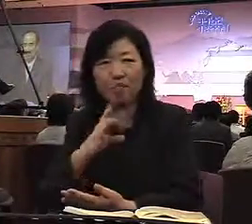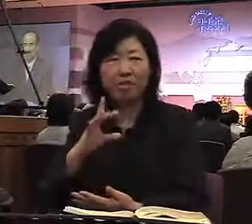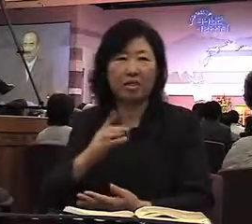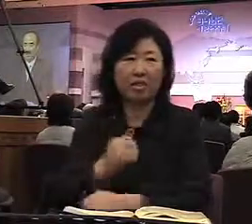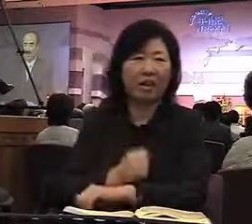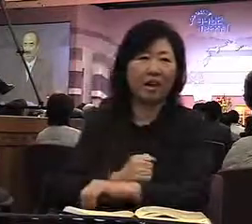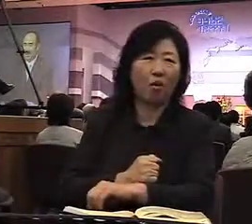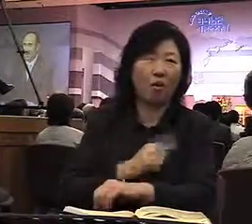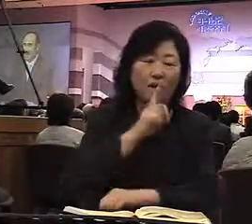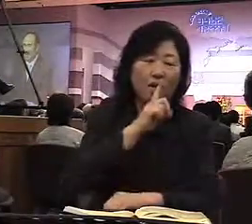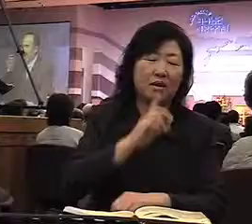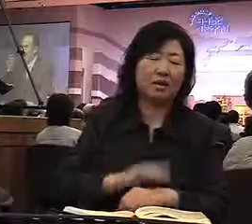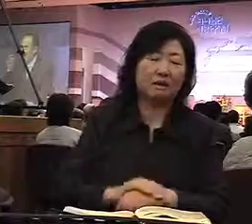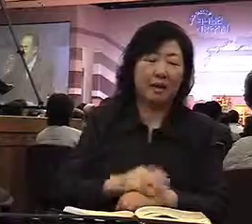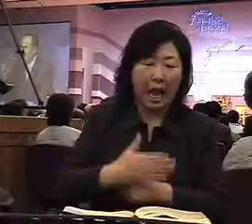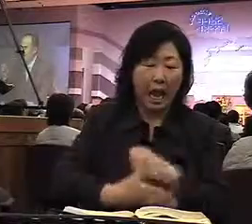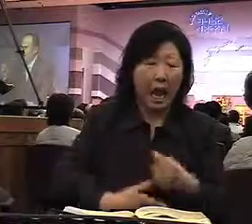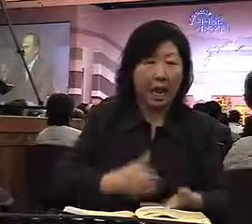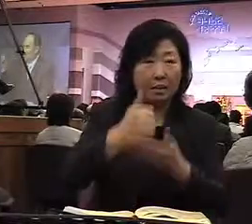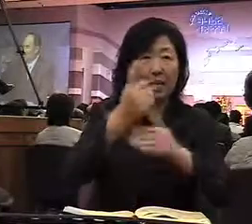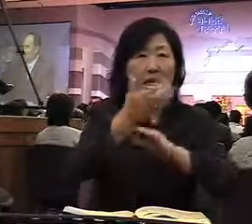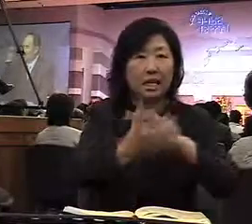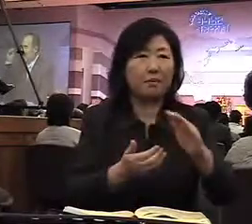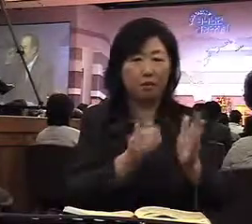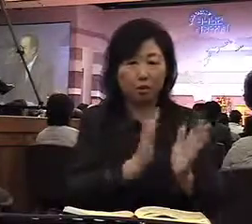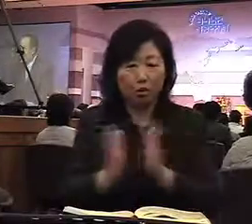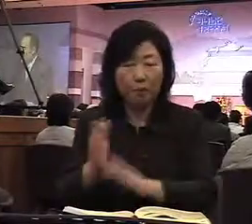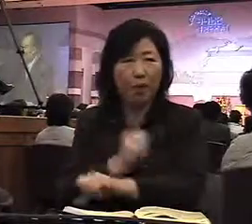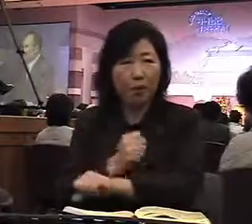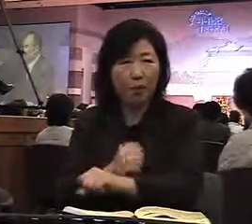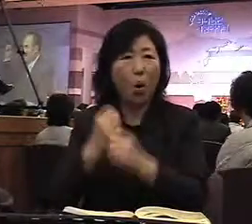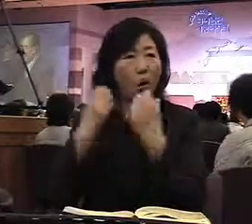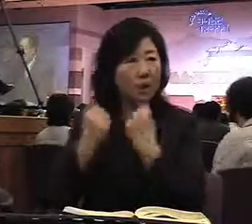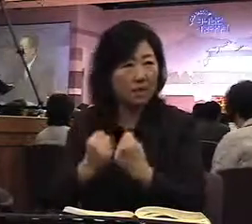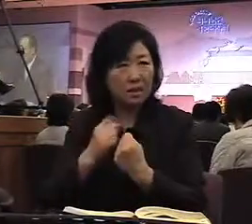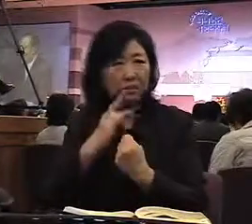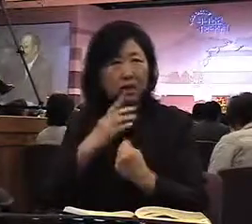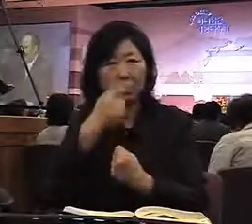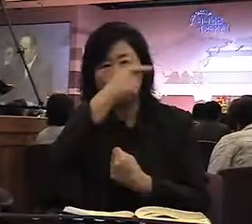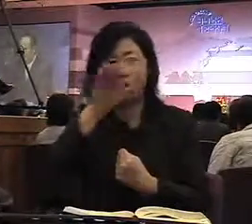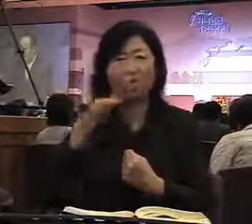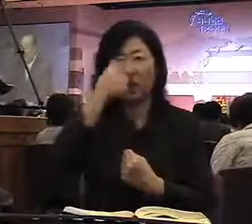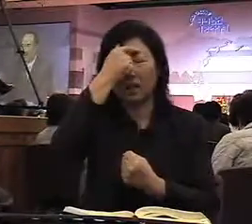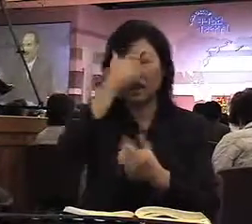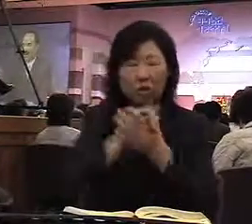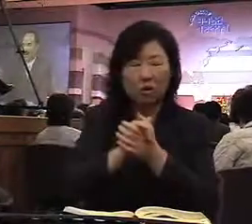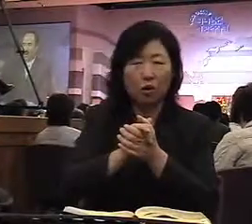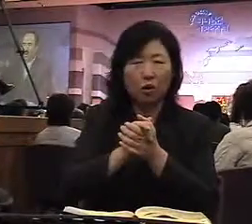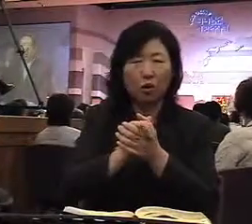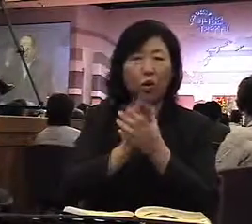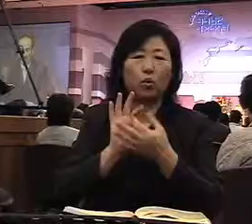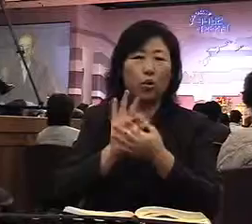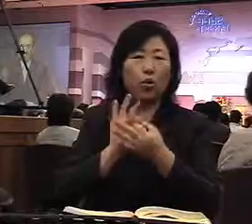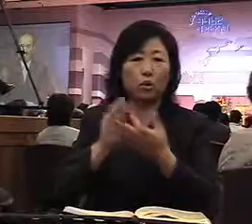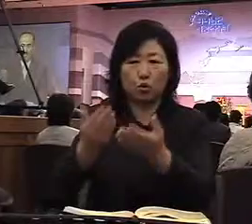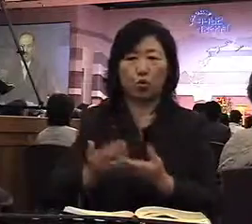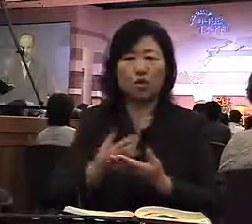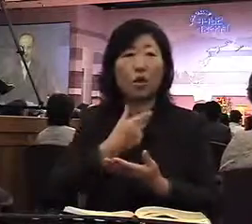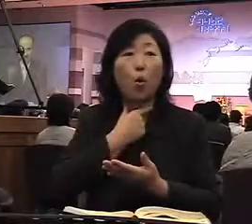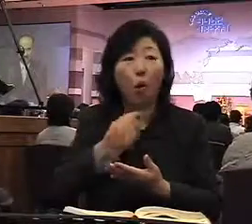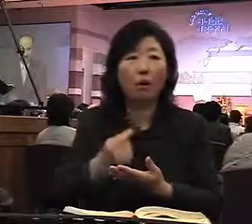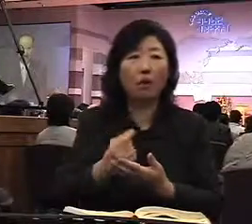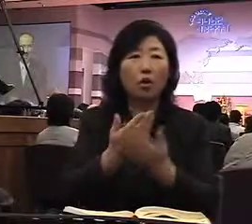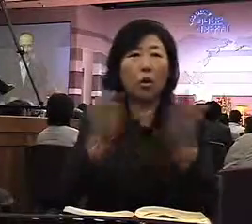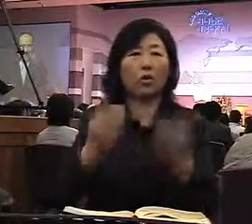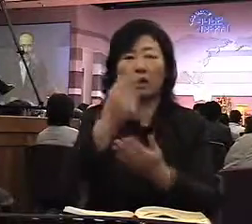하마터면 속을 뻔했어요. 하나님은 이미 준비하시고 다 계시지만 우리의 기도를 통해서 주시기를 원하시고 여러분의 기도를